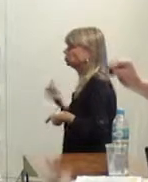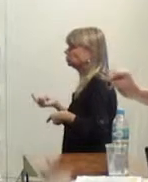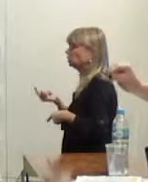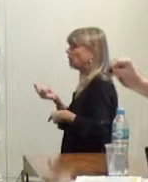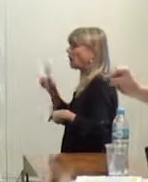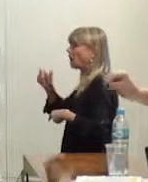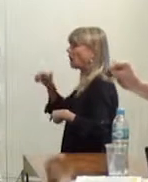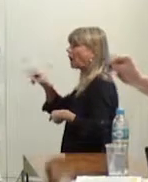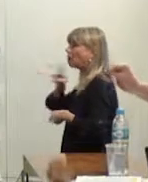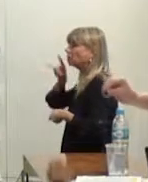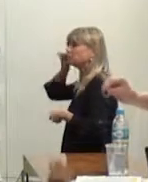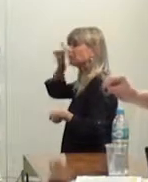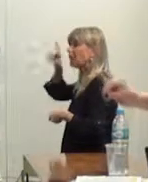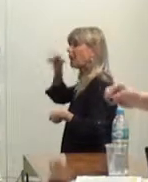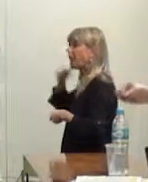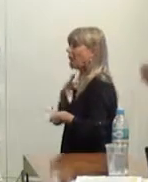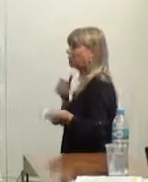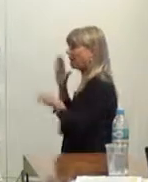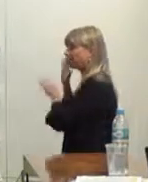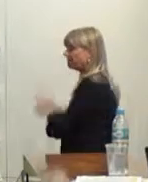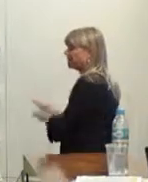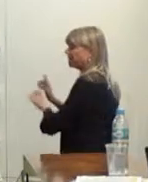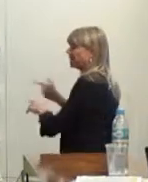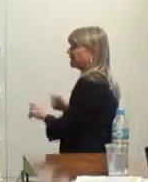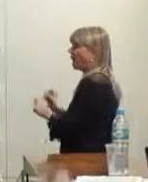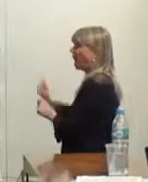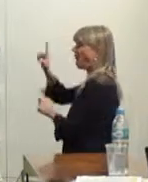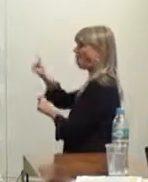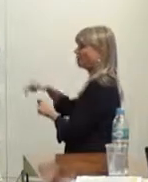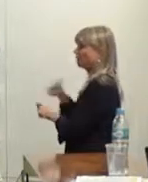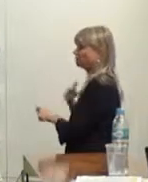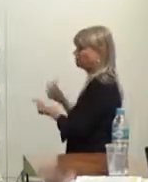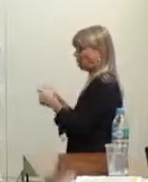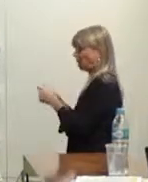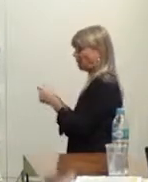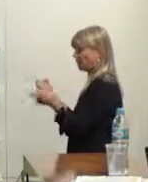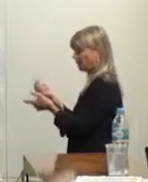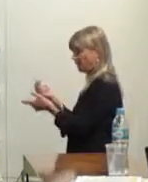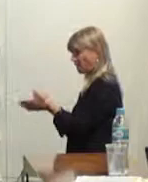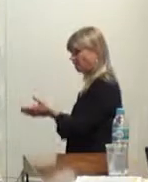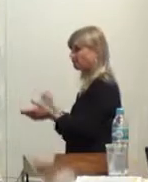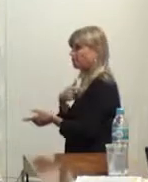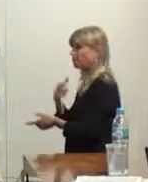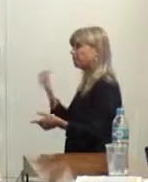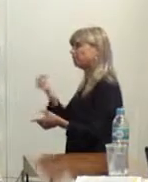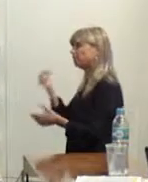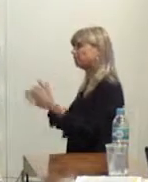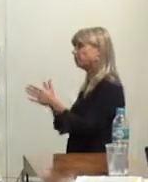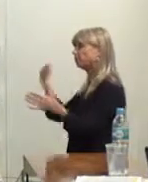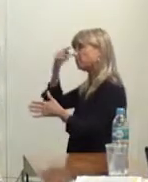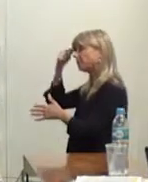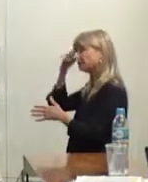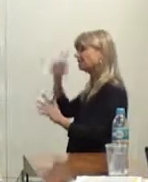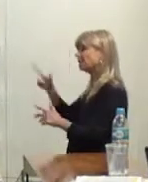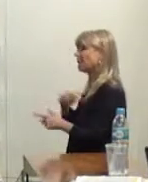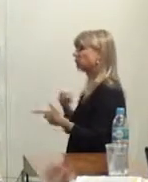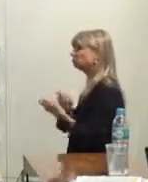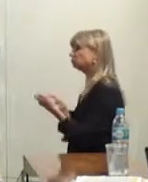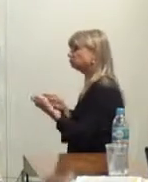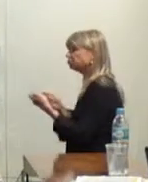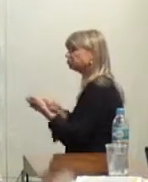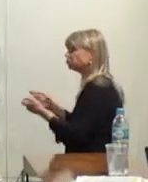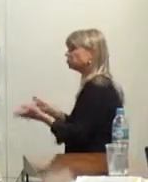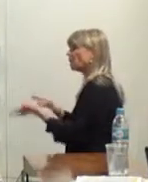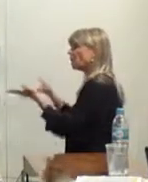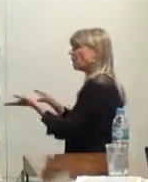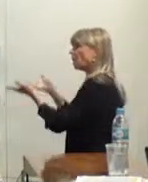no se aumente la tarifa del subte, pero fundamentalmente hay que pensar en que hay que impulsar que